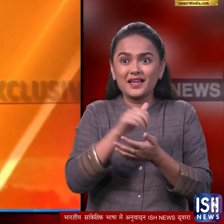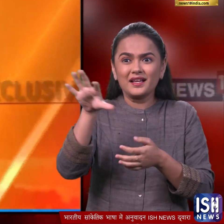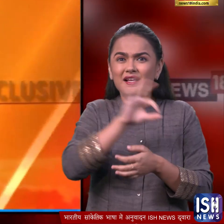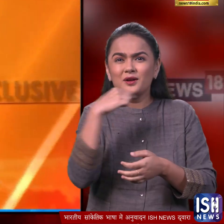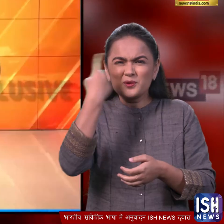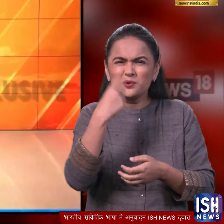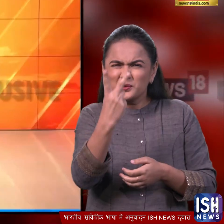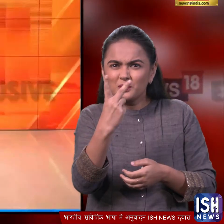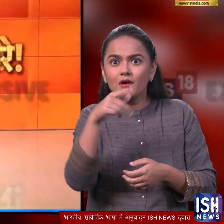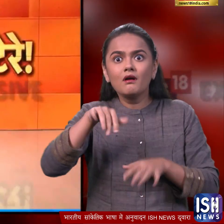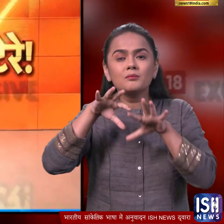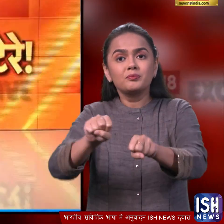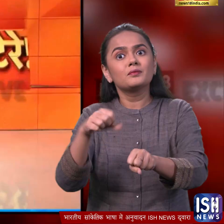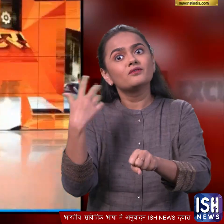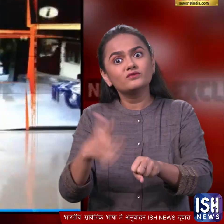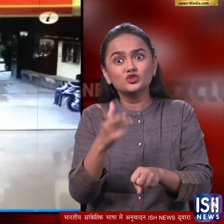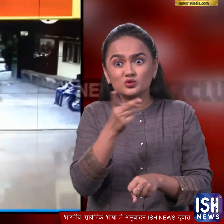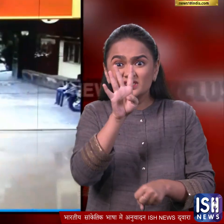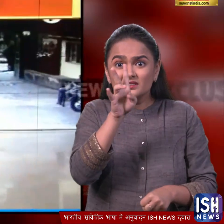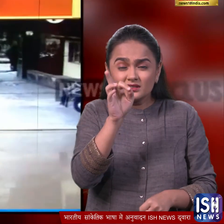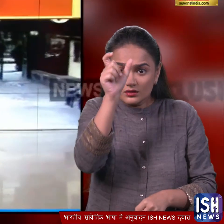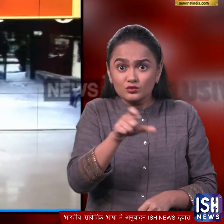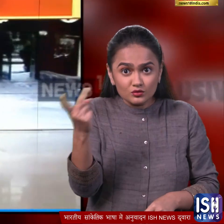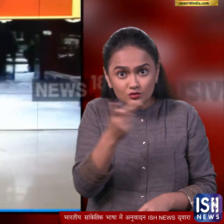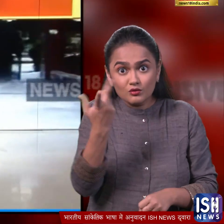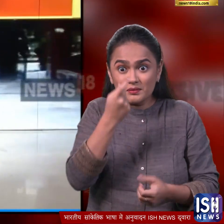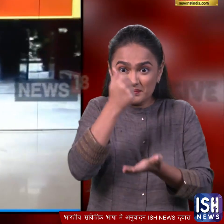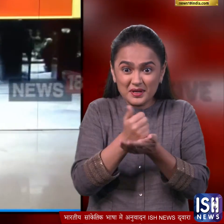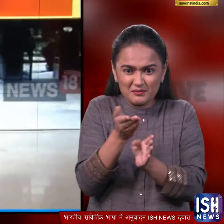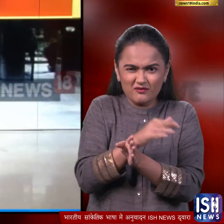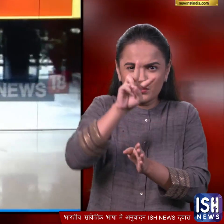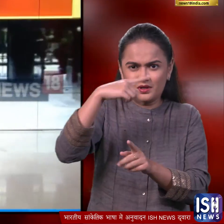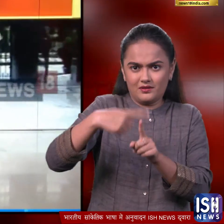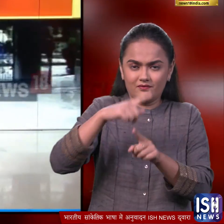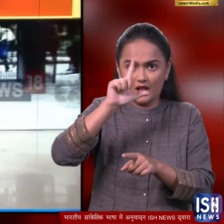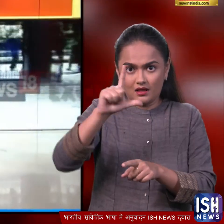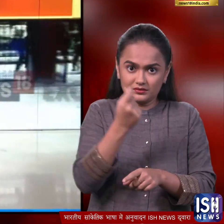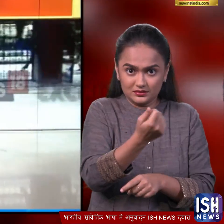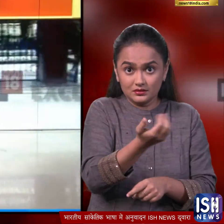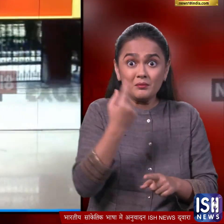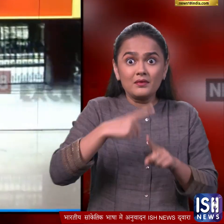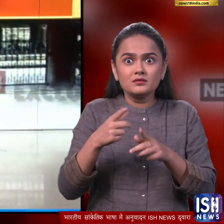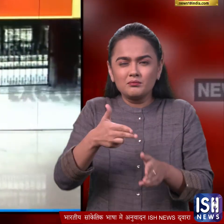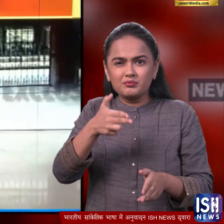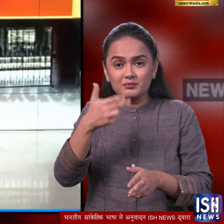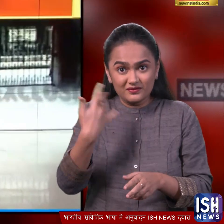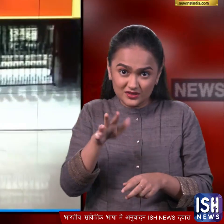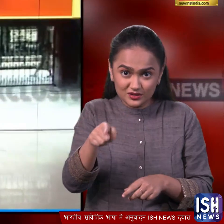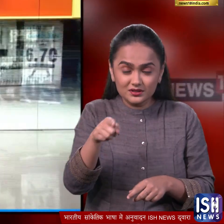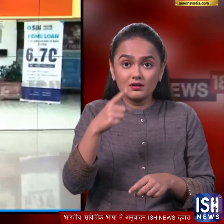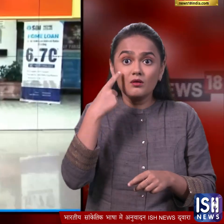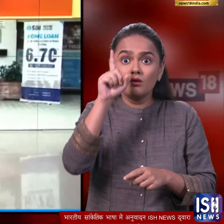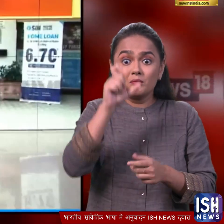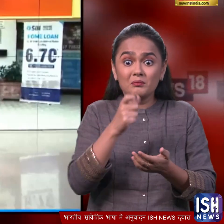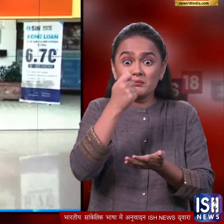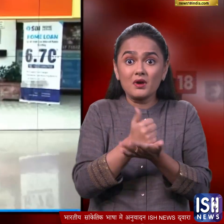को मुंबई पुलिस ने गिरफ्तार कर लिया। इन दो नकाबपोश बदमाशों ने एक दिन पहले बैंक से 2.5 लाख रुपए लूटने के साथ ही फायरिंग भी की थी, जिसमें